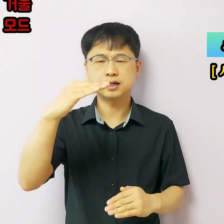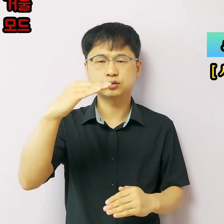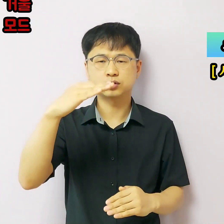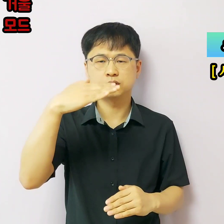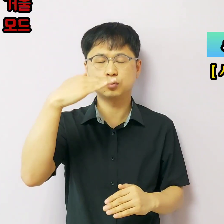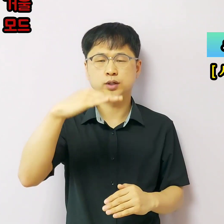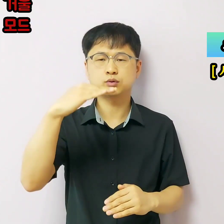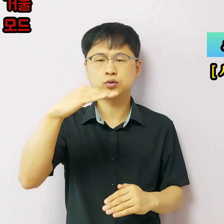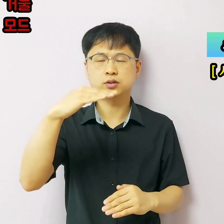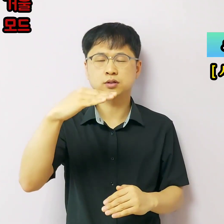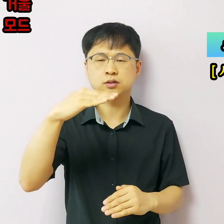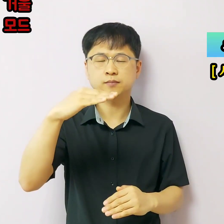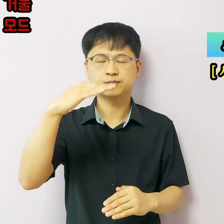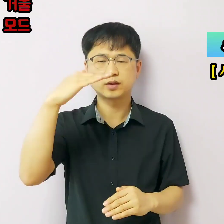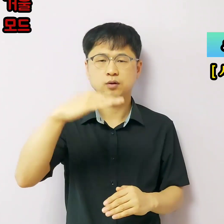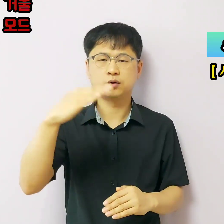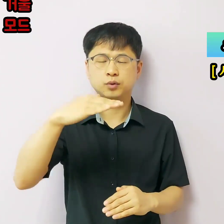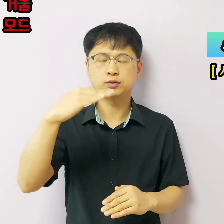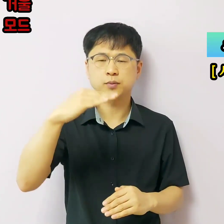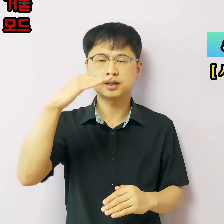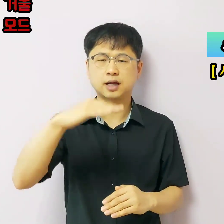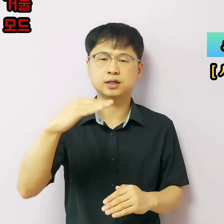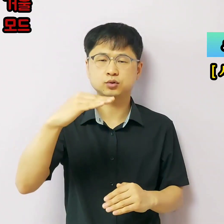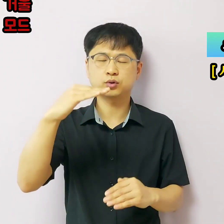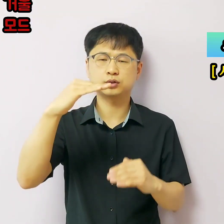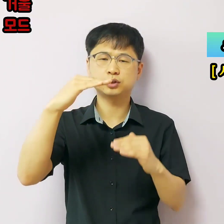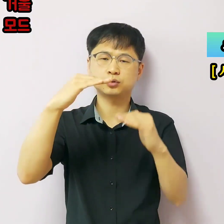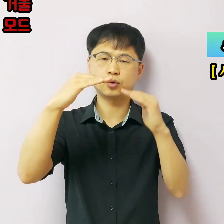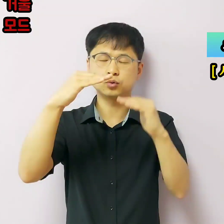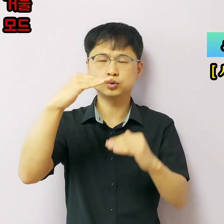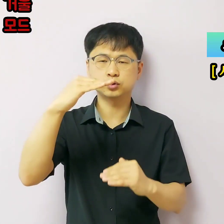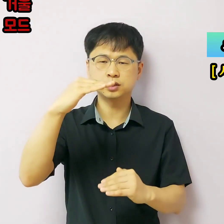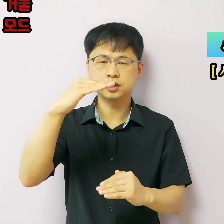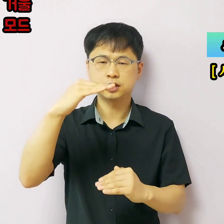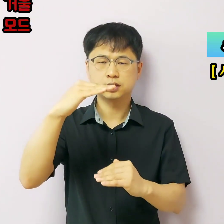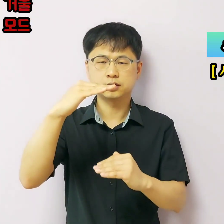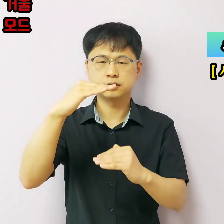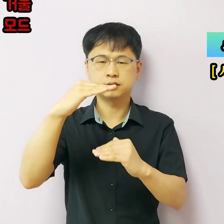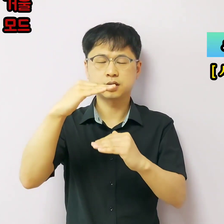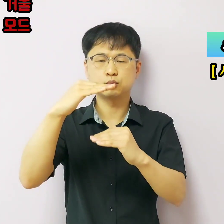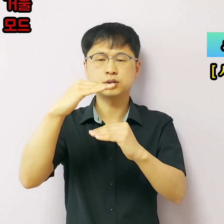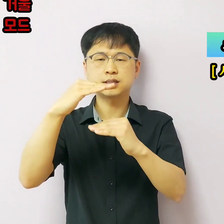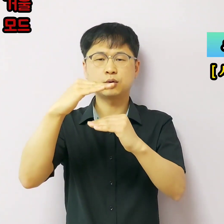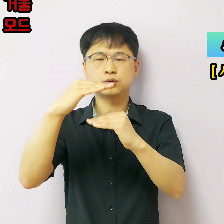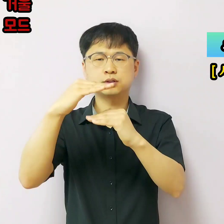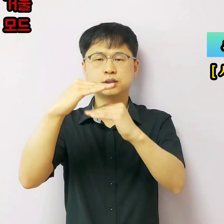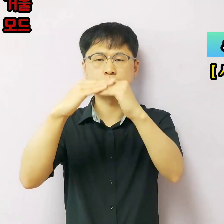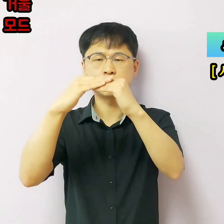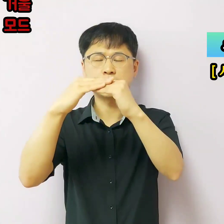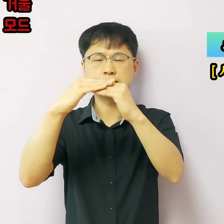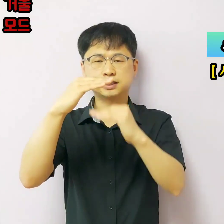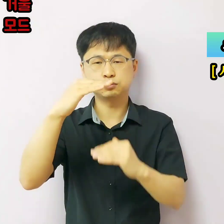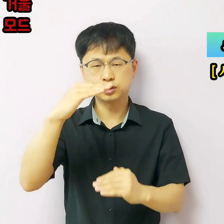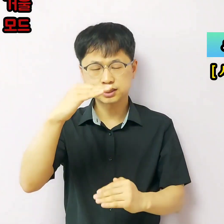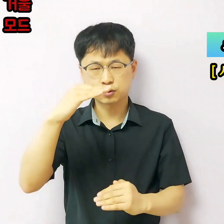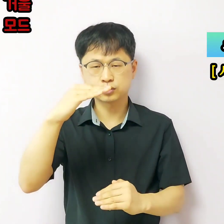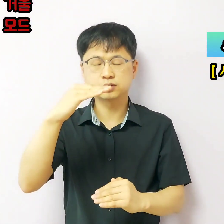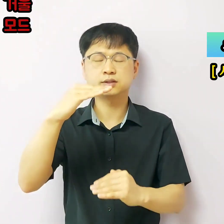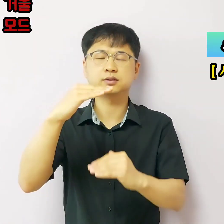가득이란 수어는 왼손등, 왼손바닥을 아래쪽으로 해주시고요. 오른손을 이렇게 물이 차오르듯이 꼭대기까지 물이